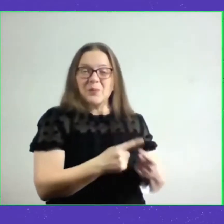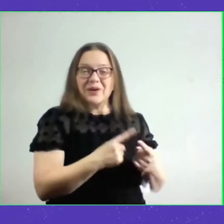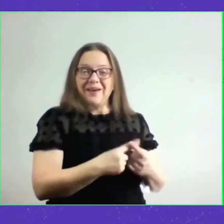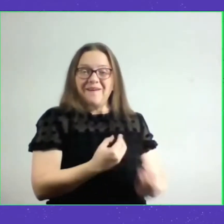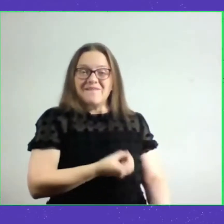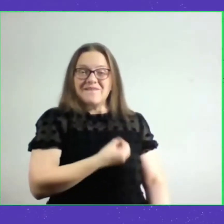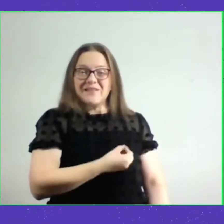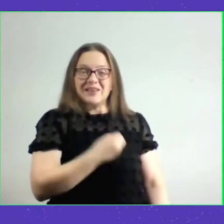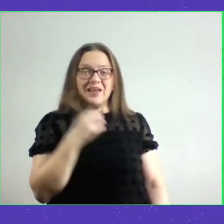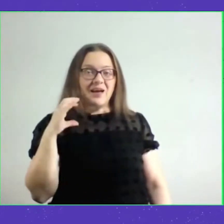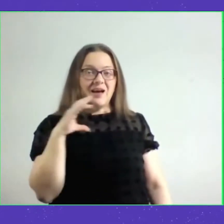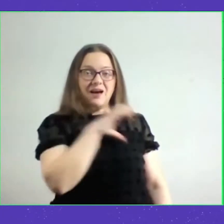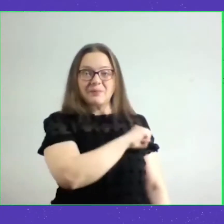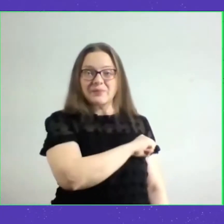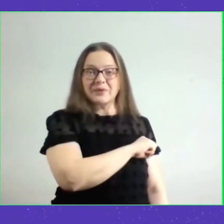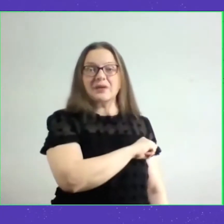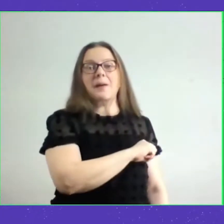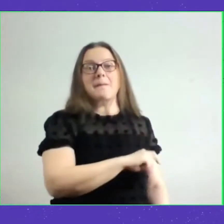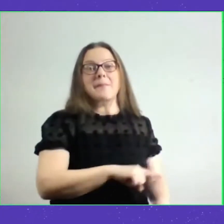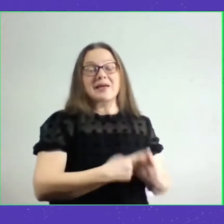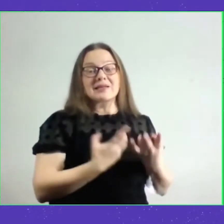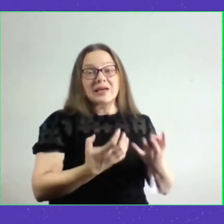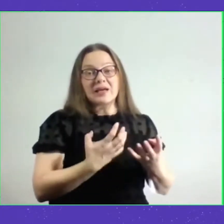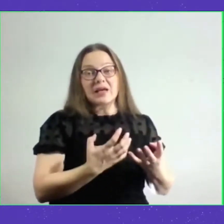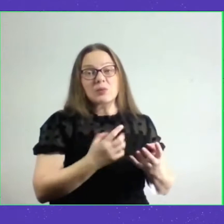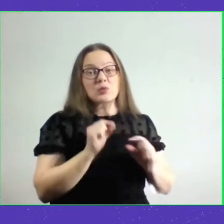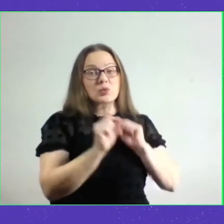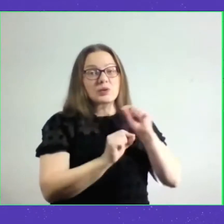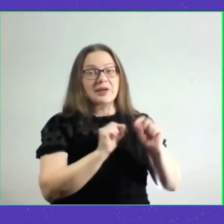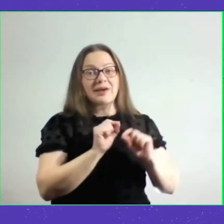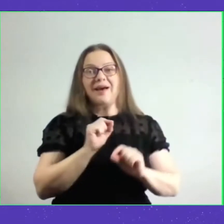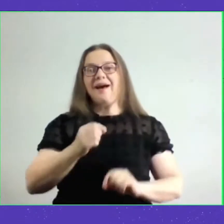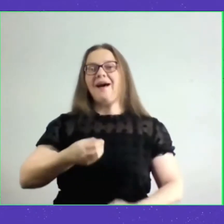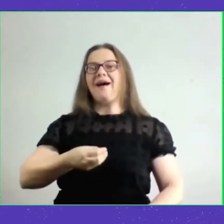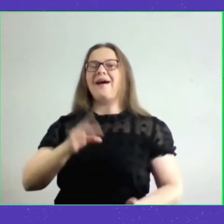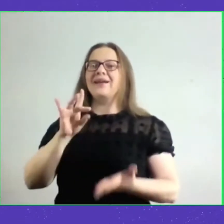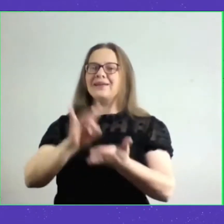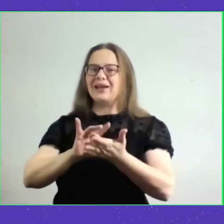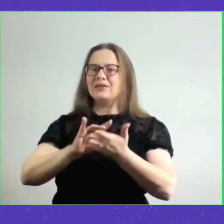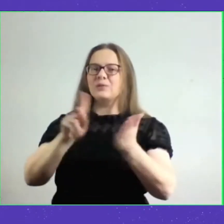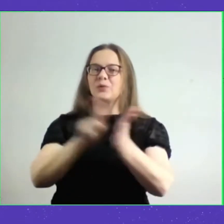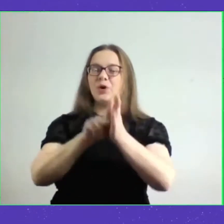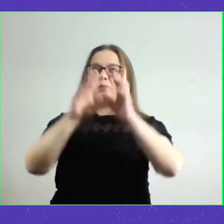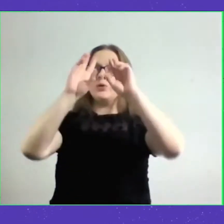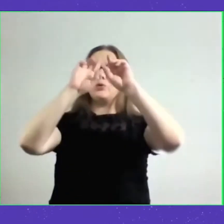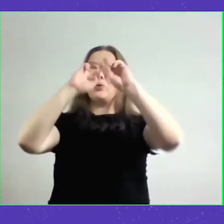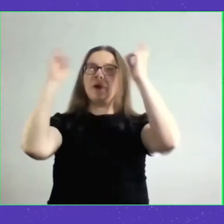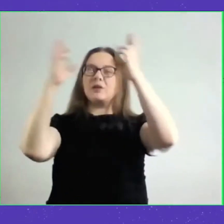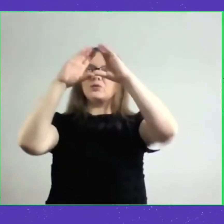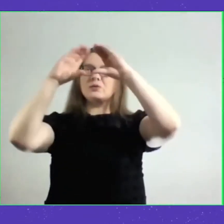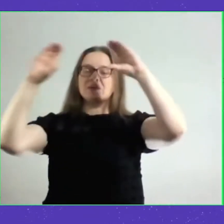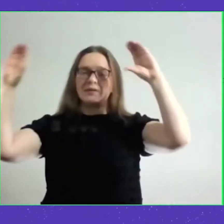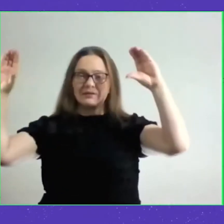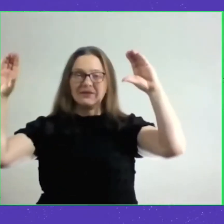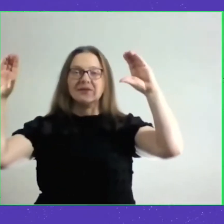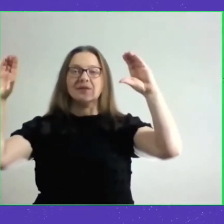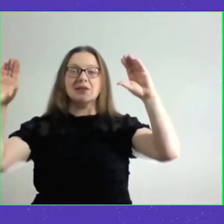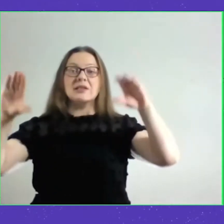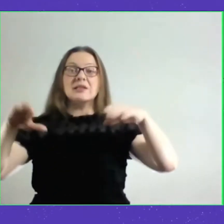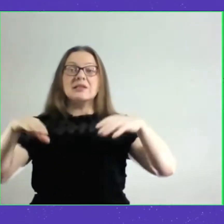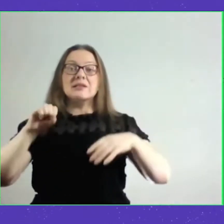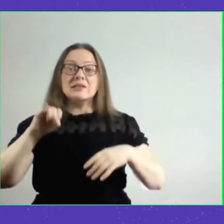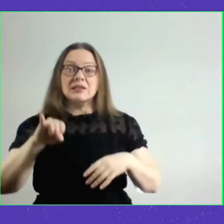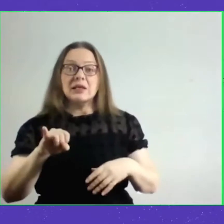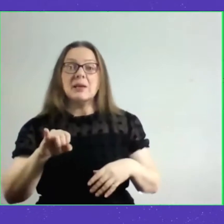hoje. E um dia, se você e eu vivermos assim hoje, nós vamos entrar na manifestação